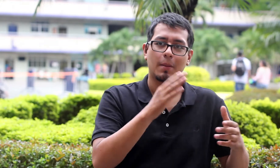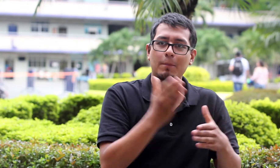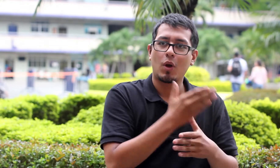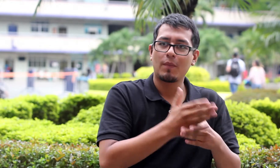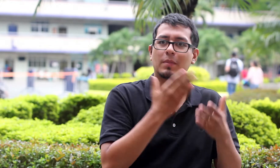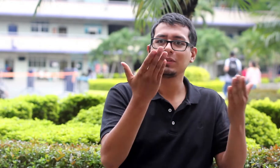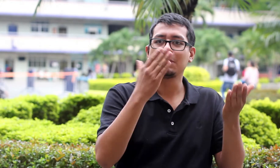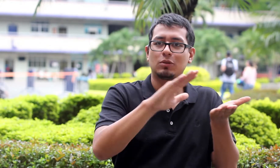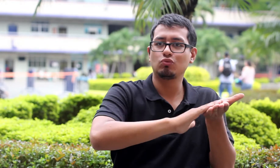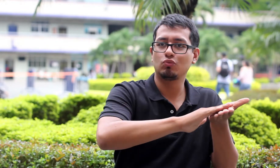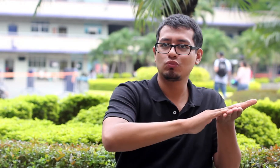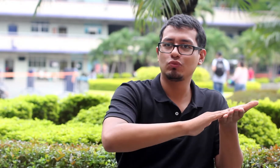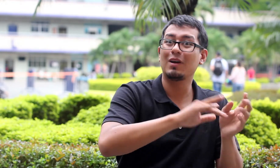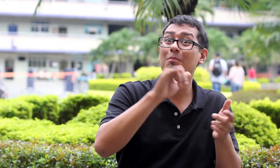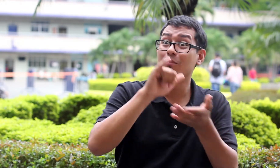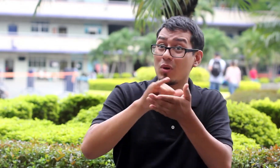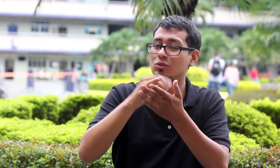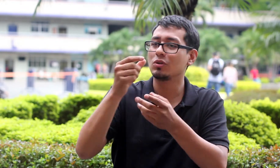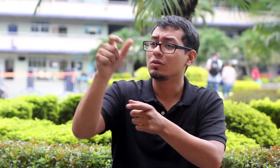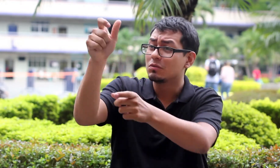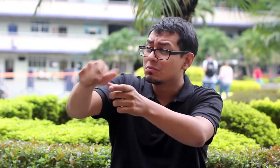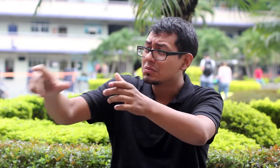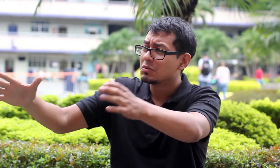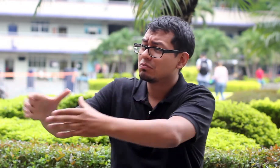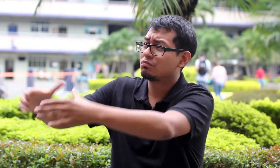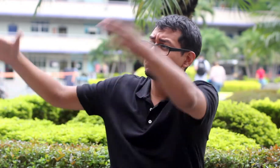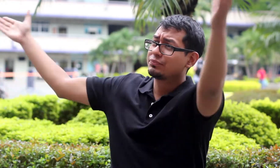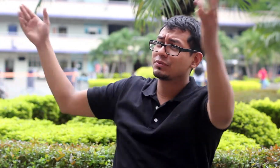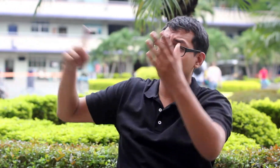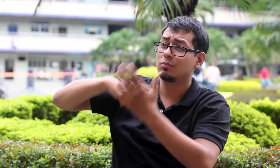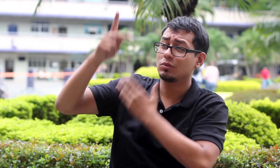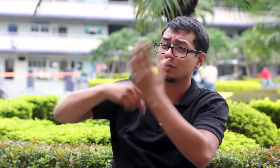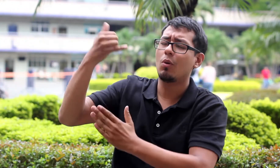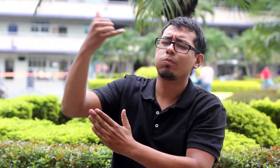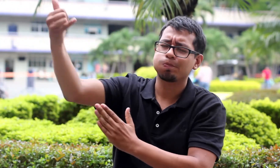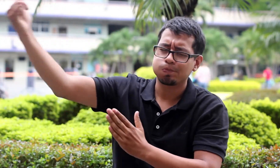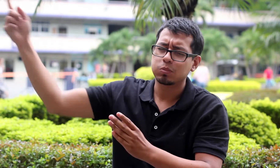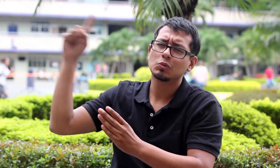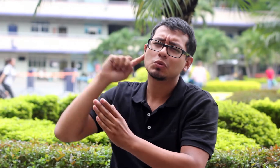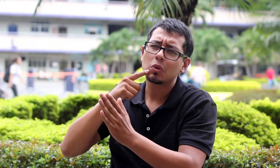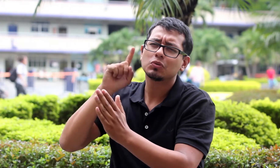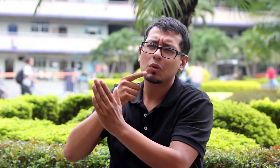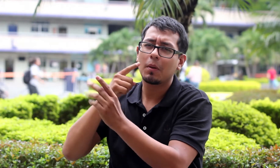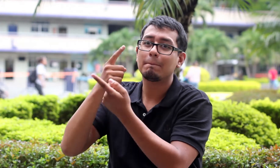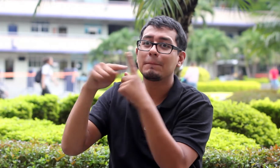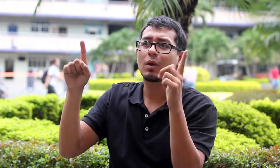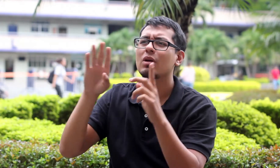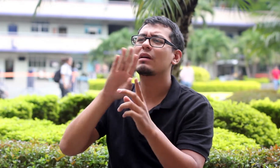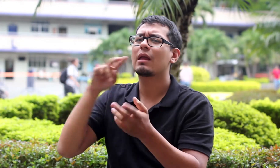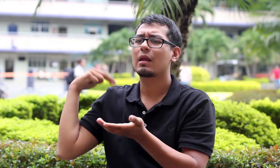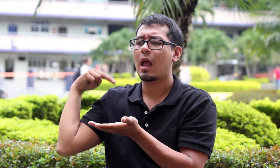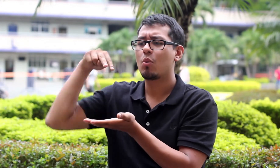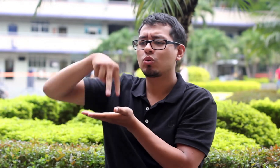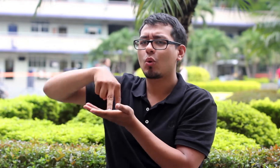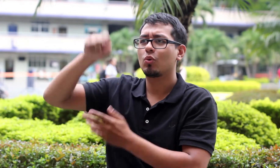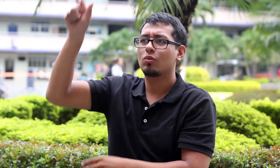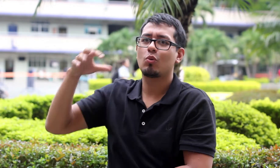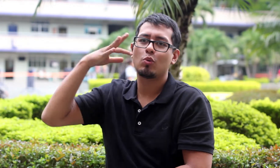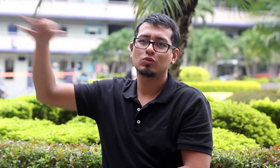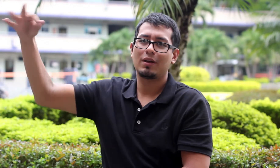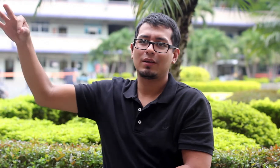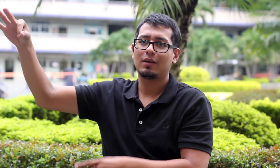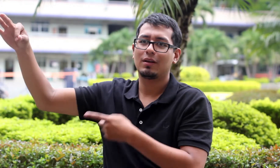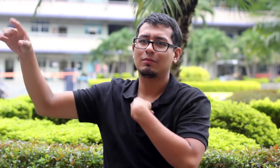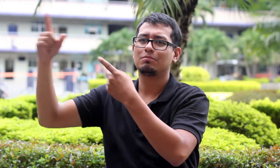existir muchos proyectos, pero el reconocimiento de este proyecto es porque yo solucioné un problema de la comunidad sorda. Pueden